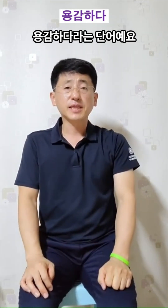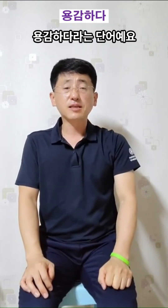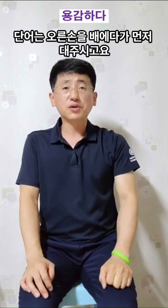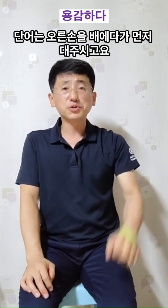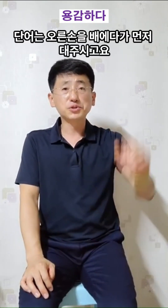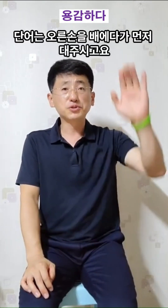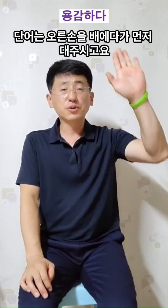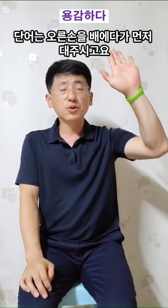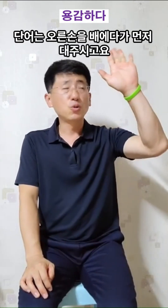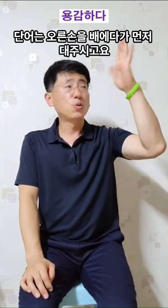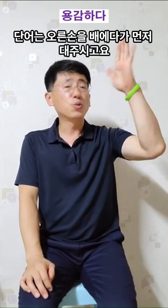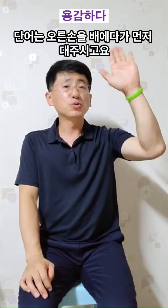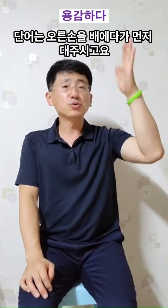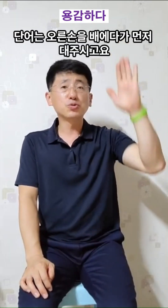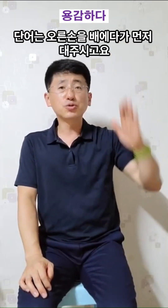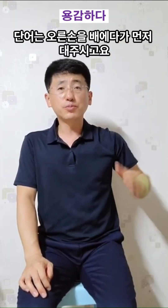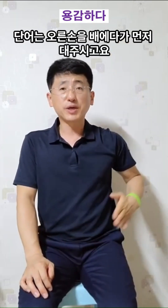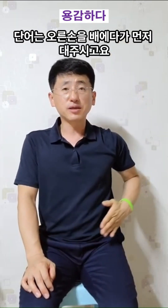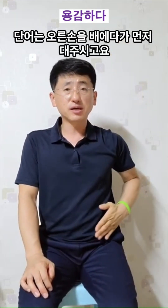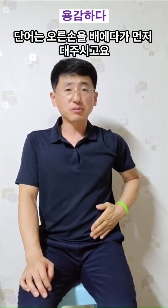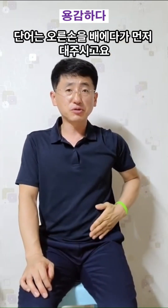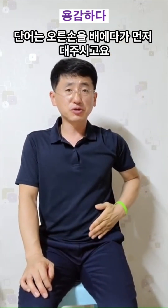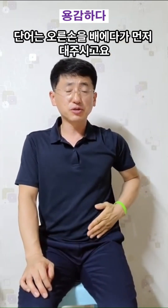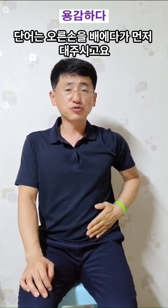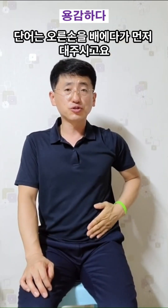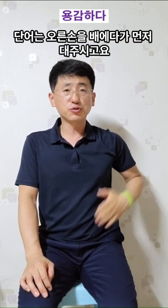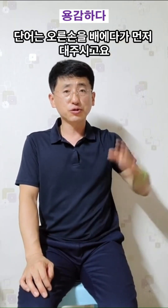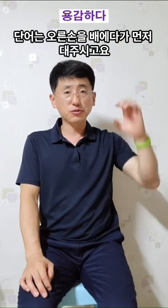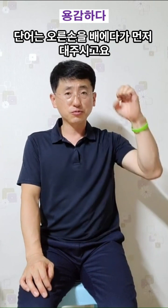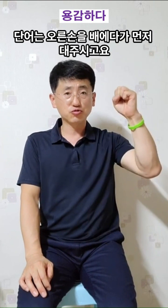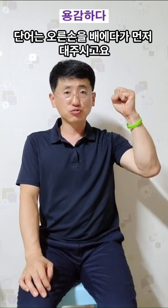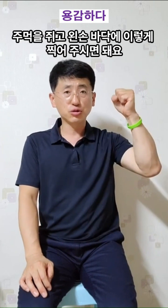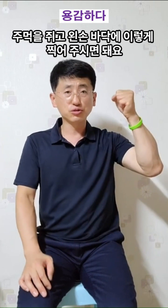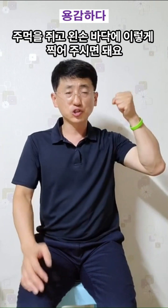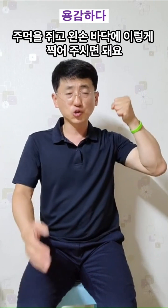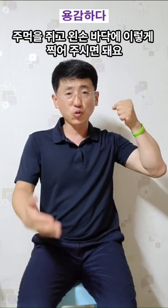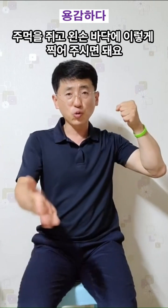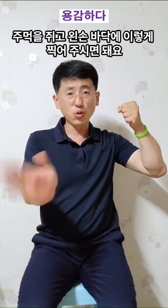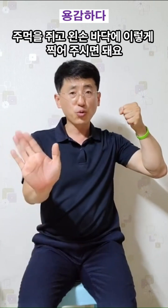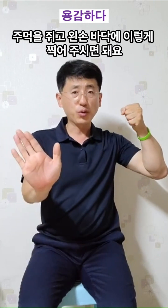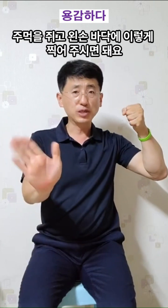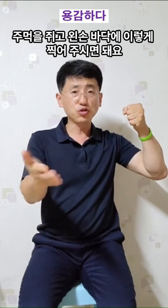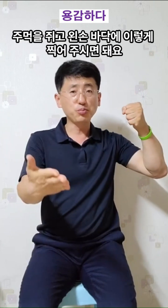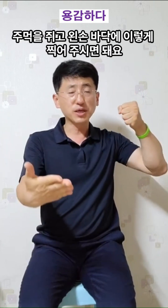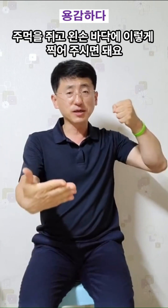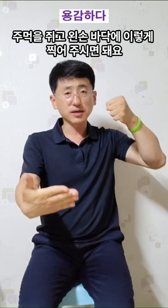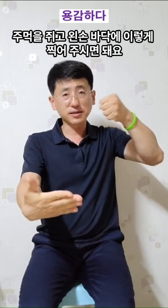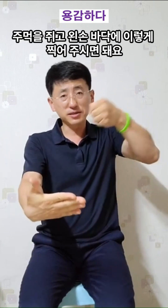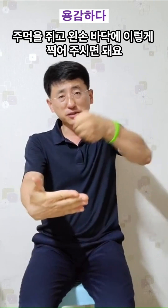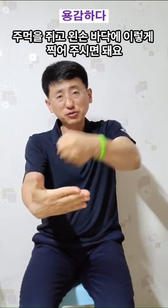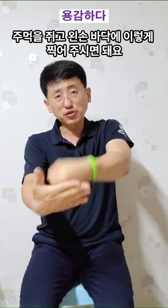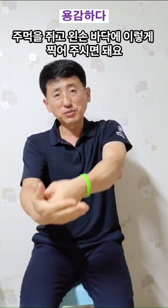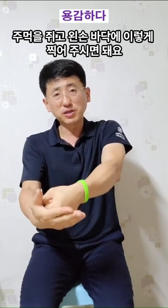이 단어는 오른손을 배에다가 먼저 대주시고요. 주먹을 쥐고 왼손바닥에 이렇게 찍어주시면